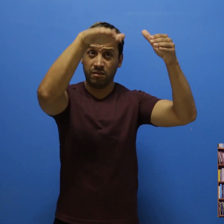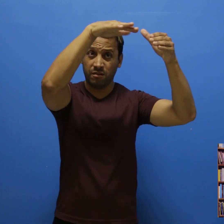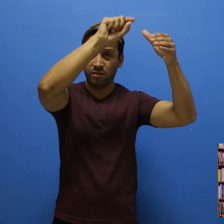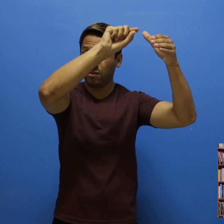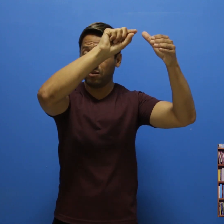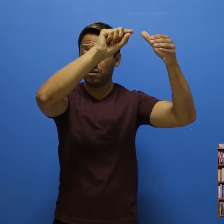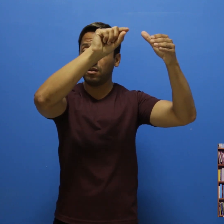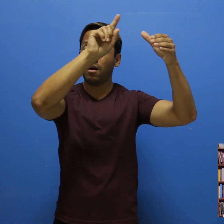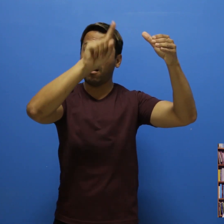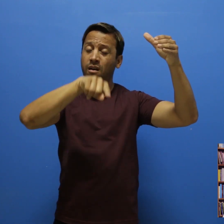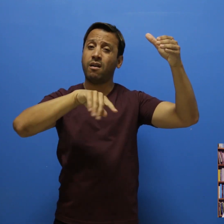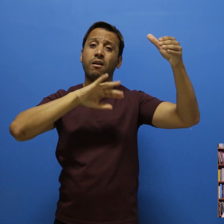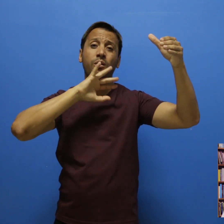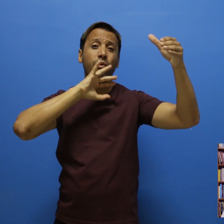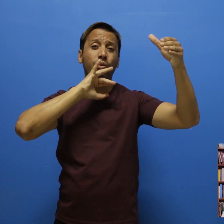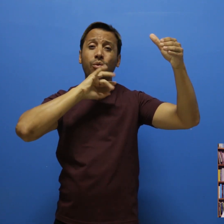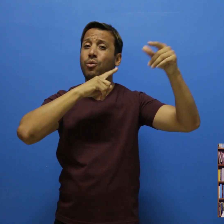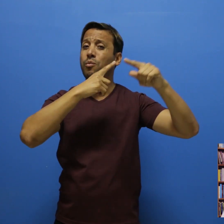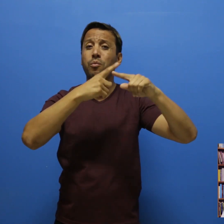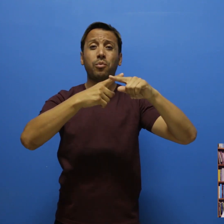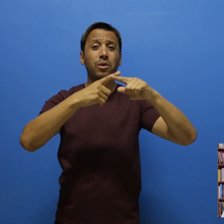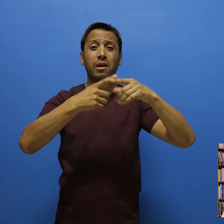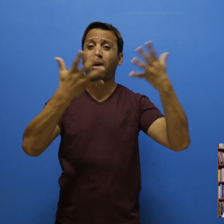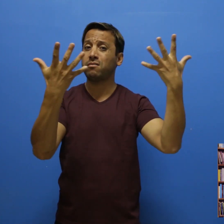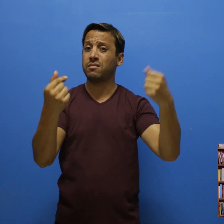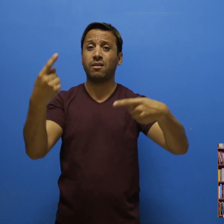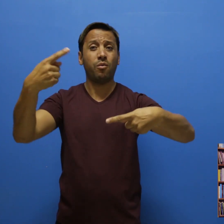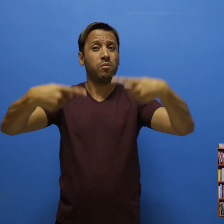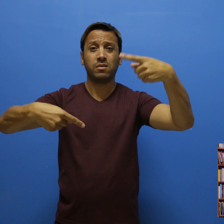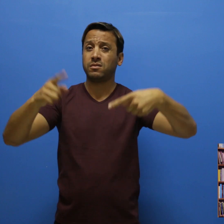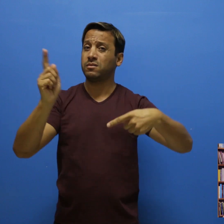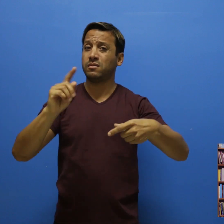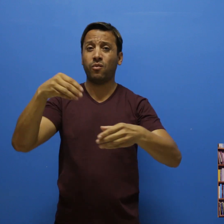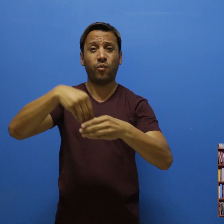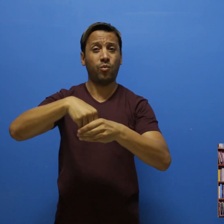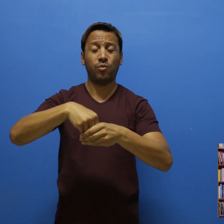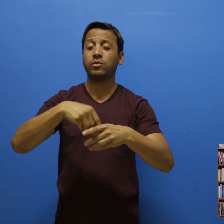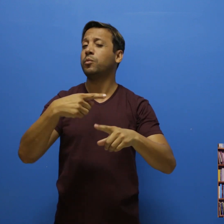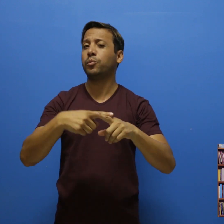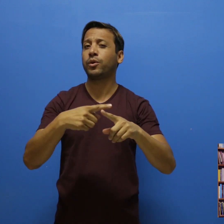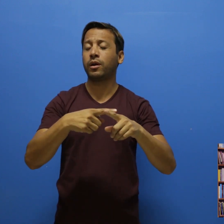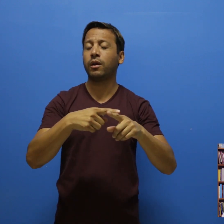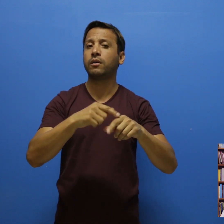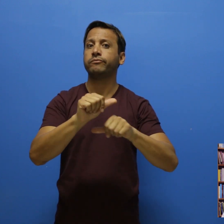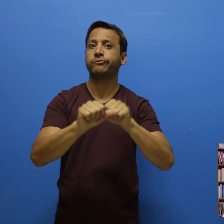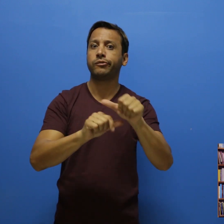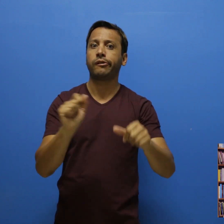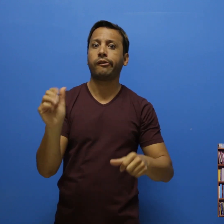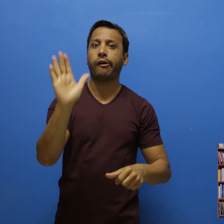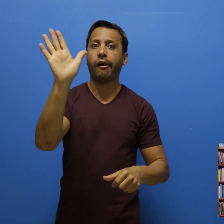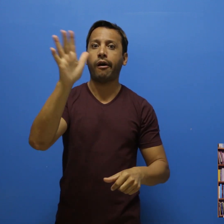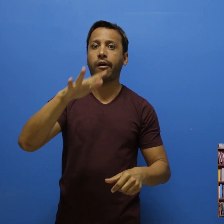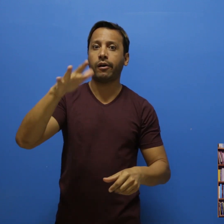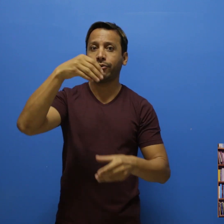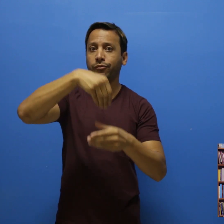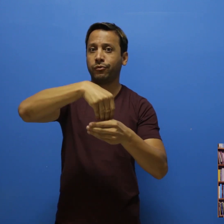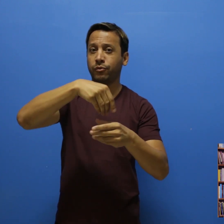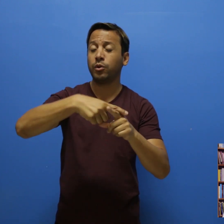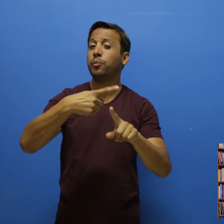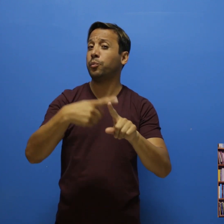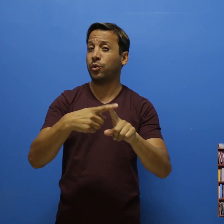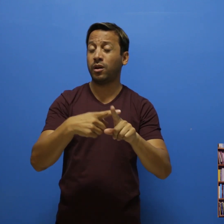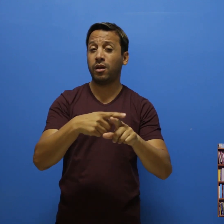quando houvesse competição eleitoral, porque isso encarecia o processo. Os sujeitos precisavam